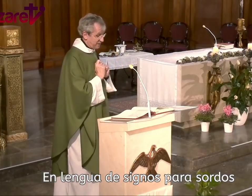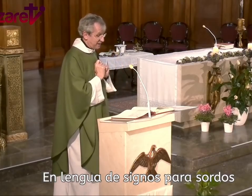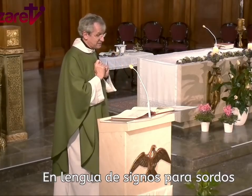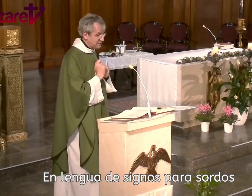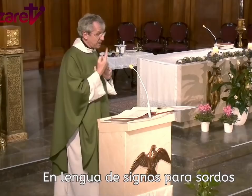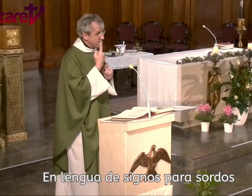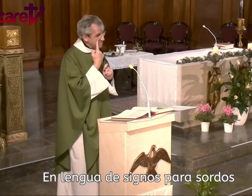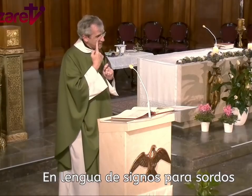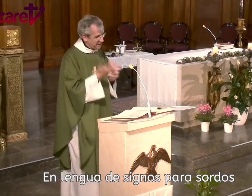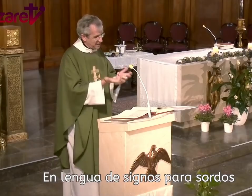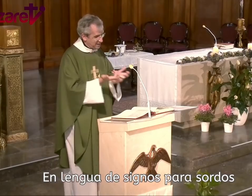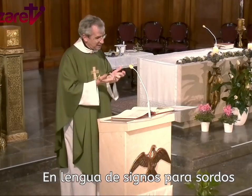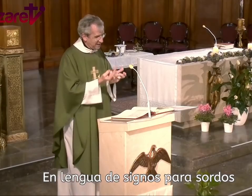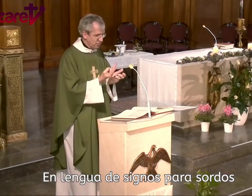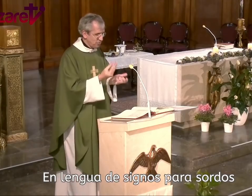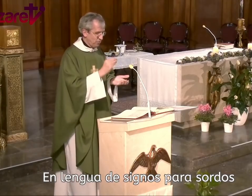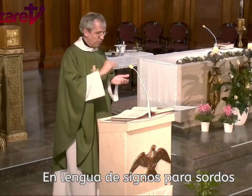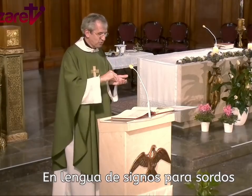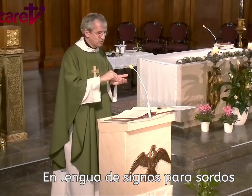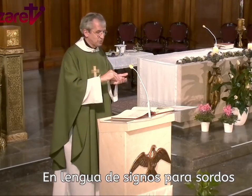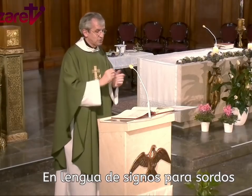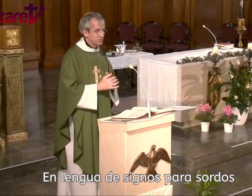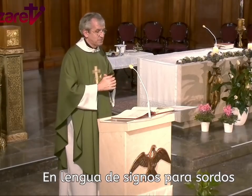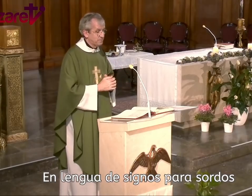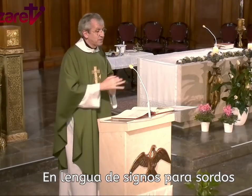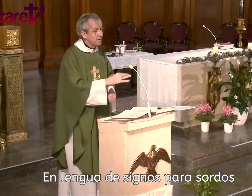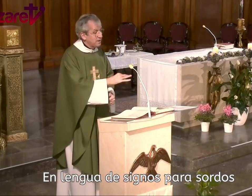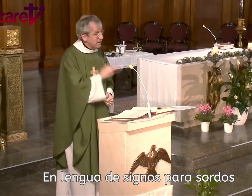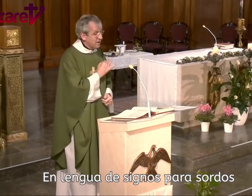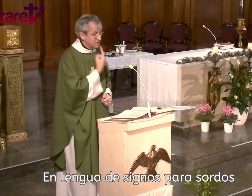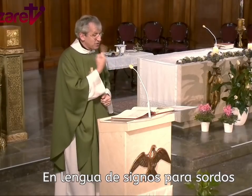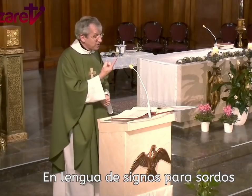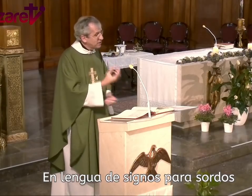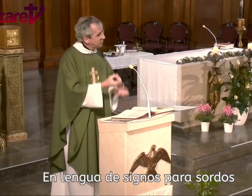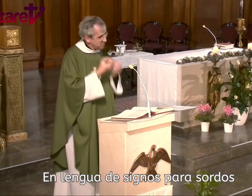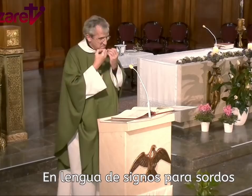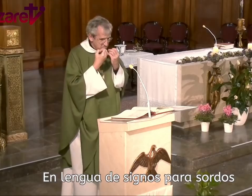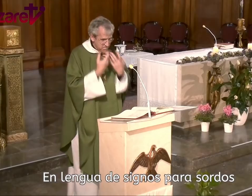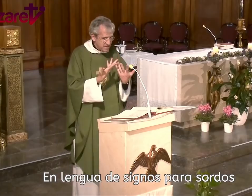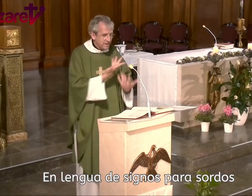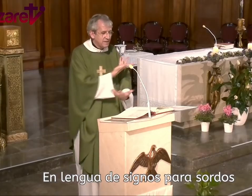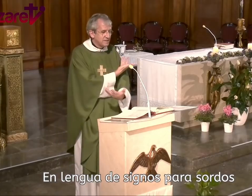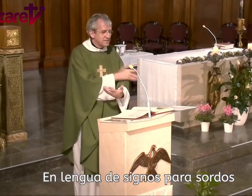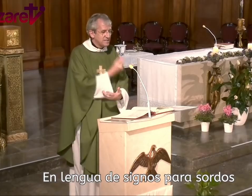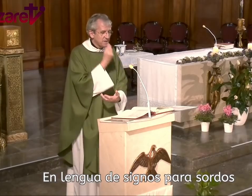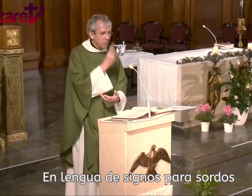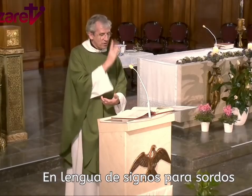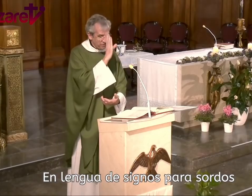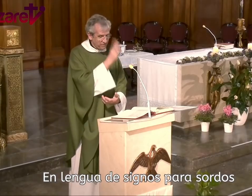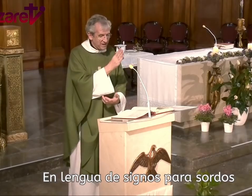dejaste Mira, he ganado otros dos El señor le dijo Bien, siervo bueno y fiel